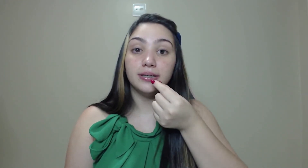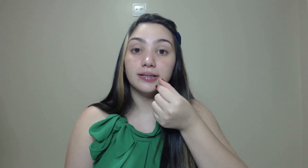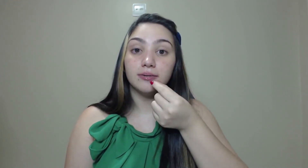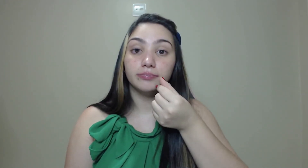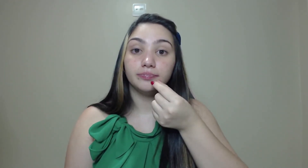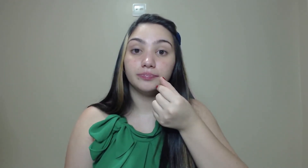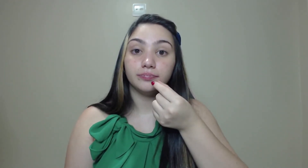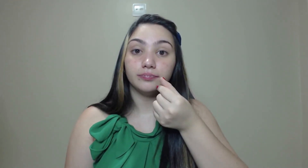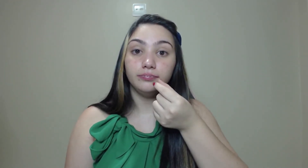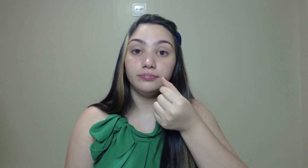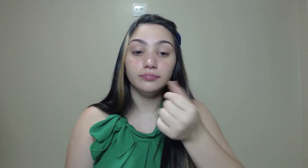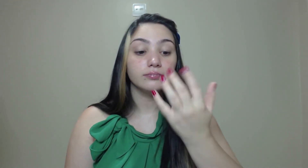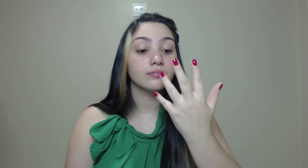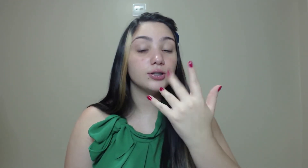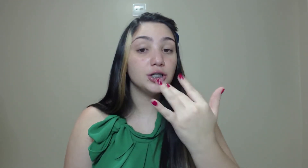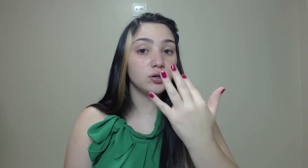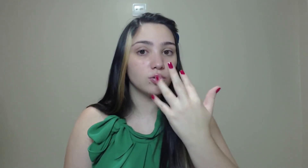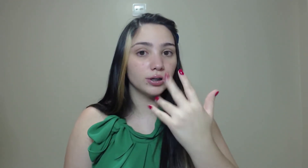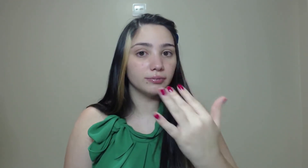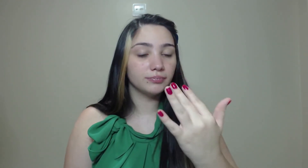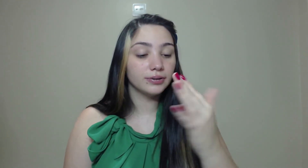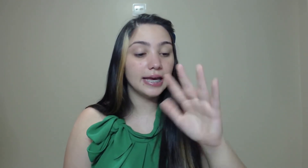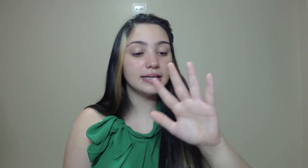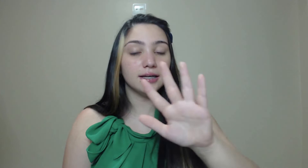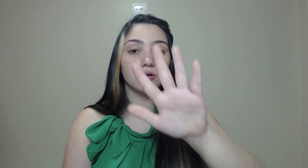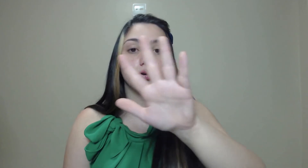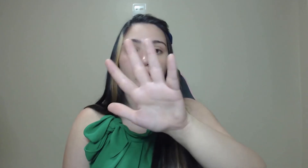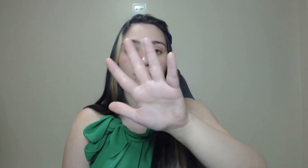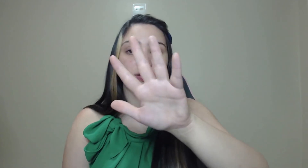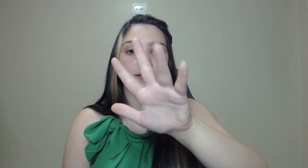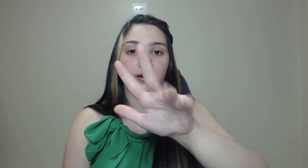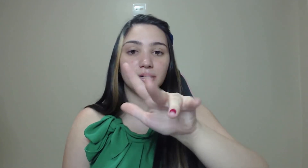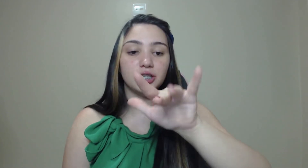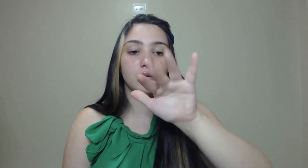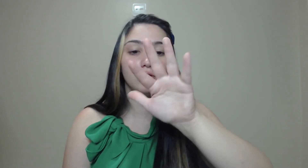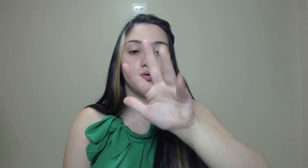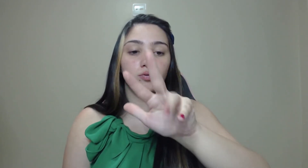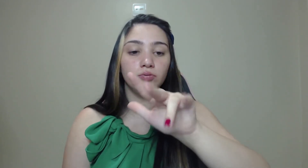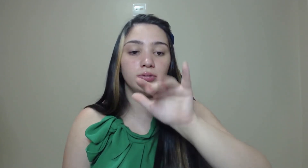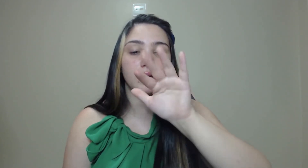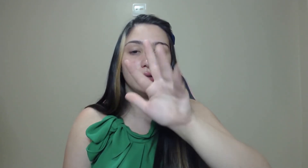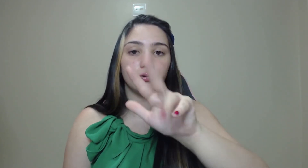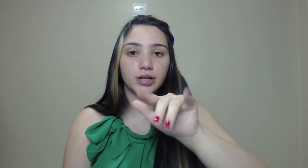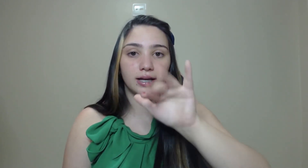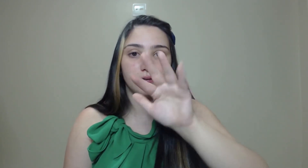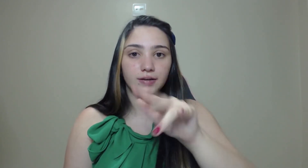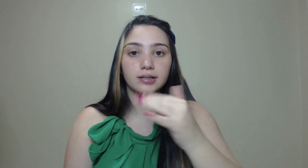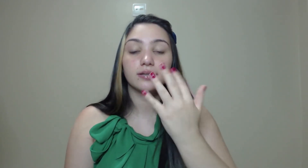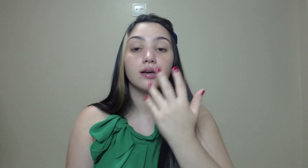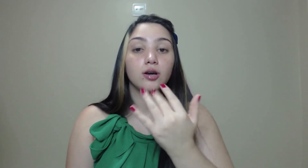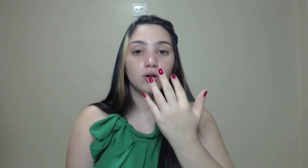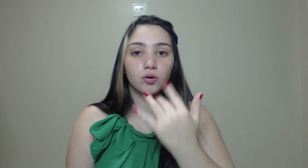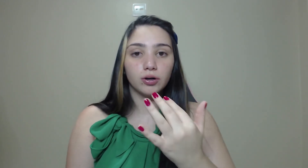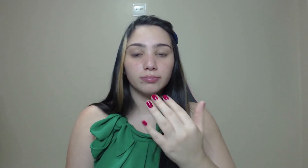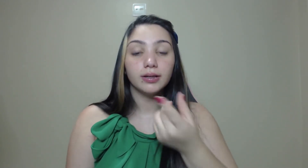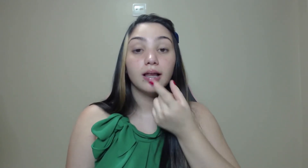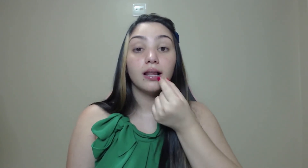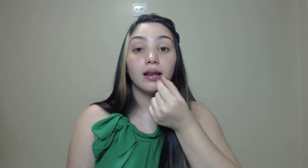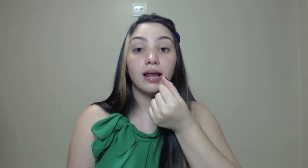Lápis de cor. Esse cor, ó, você vai mexer um dedo de cada vez. Cor. Lápis